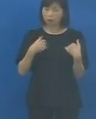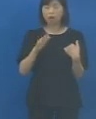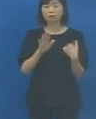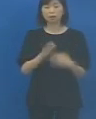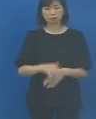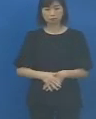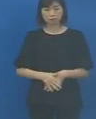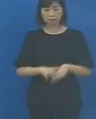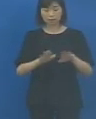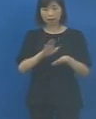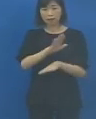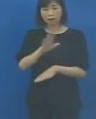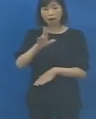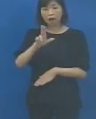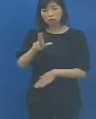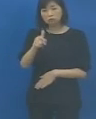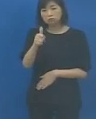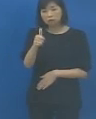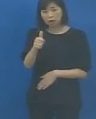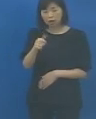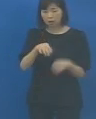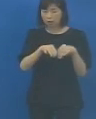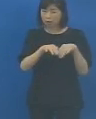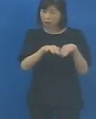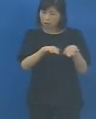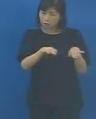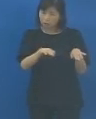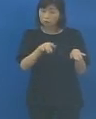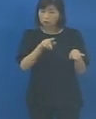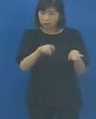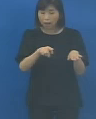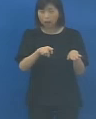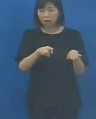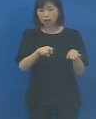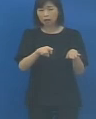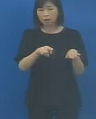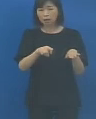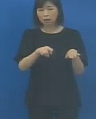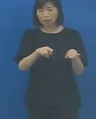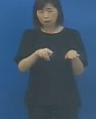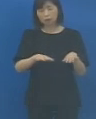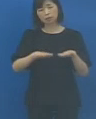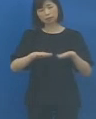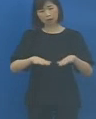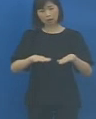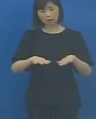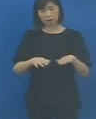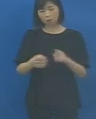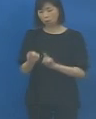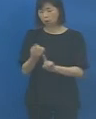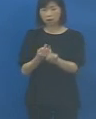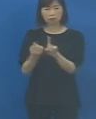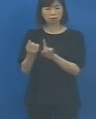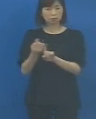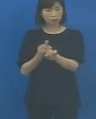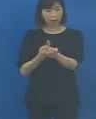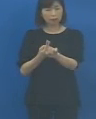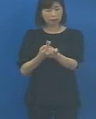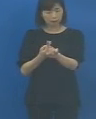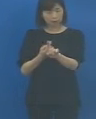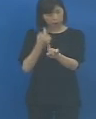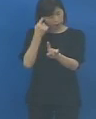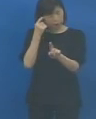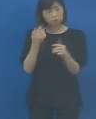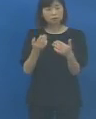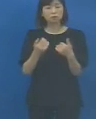が流行っているこの時期においては、いや、往来については、制限的に考える必要があるだろうと思います。ま